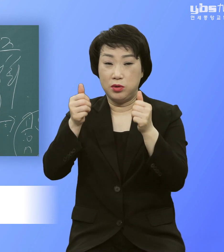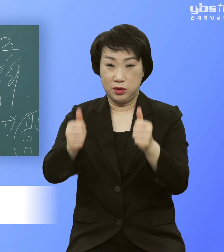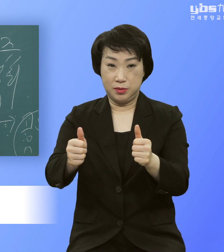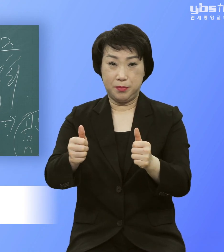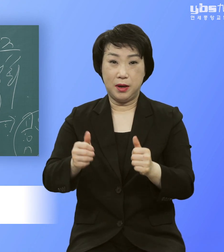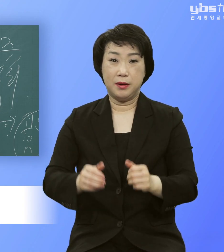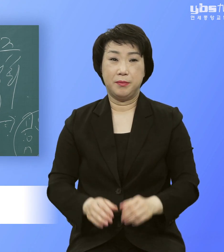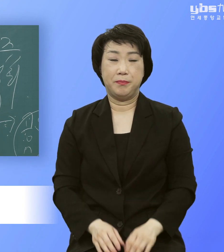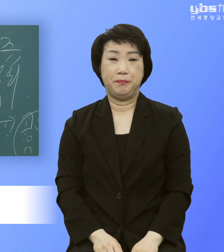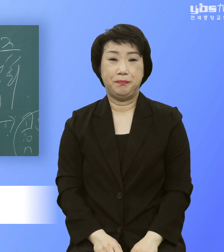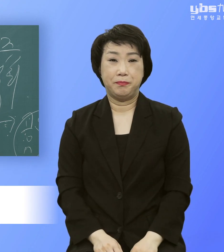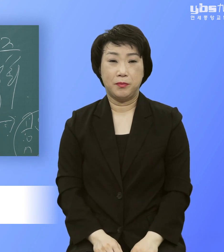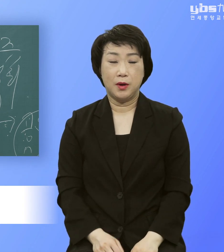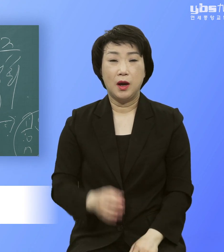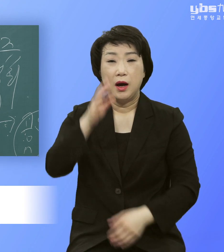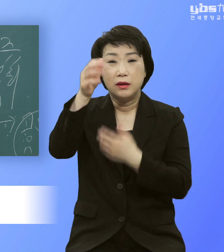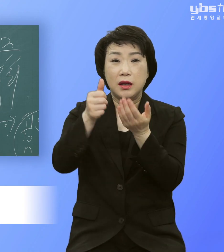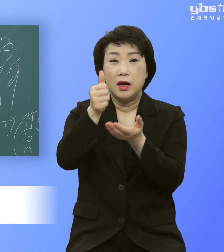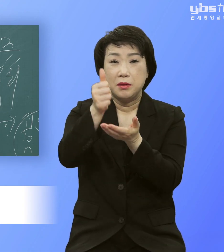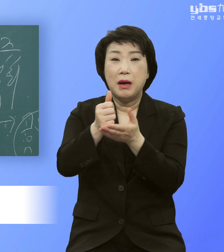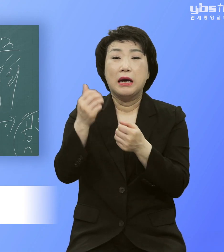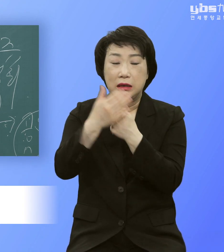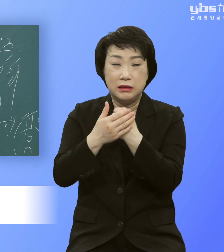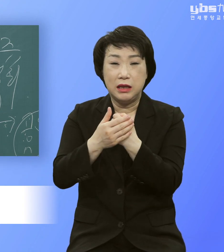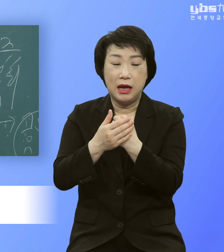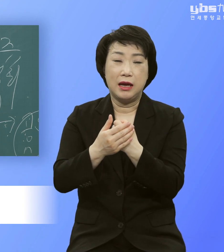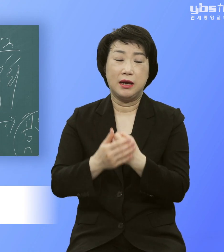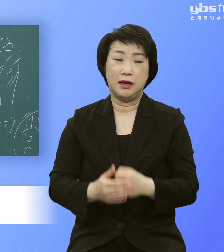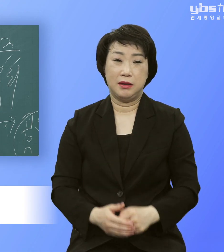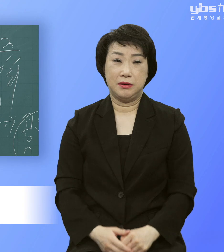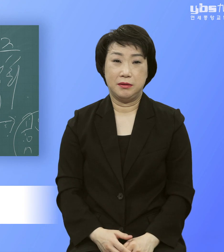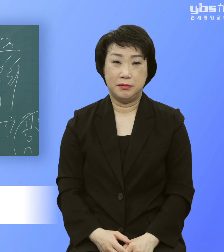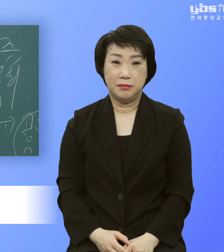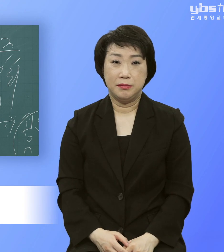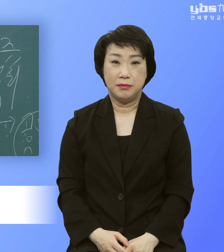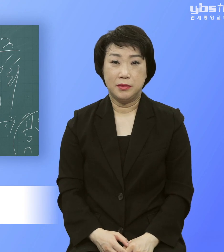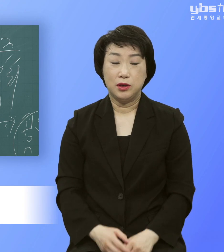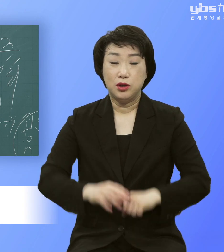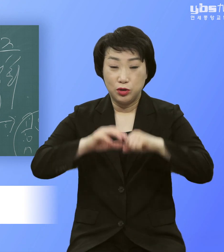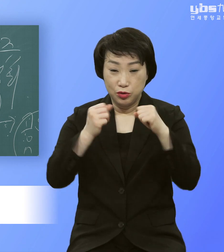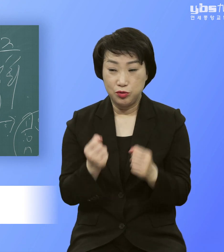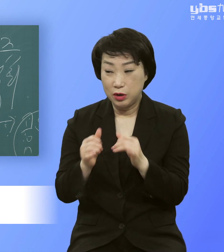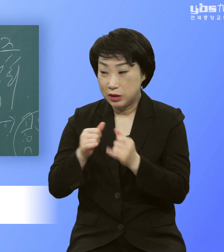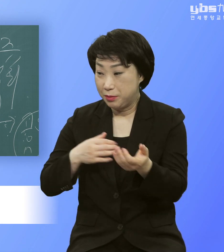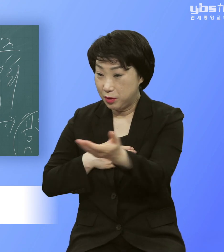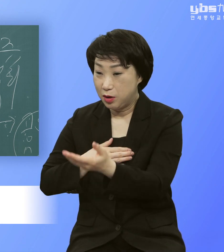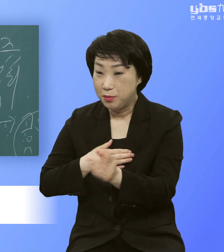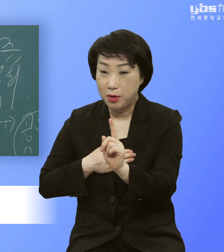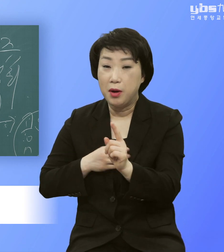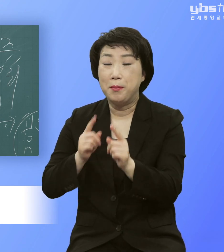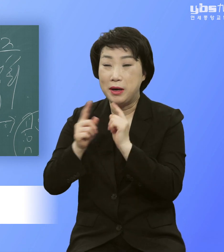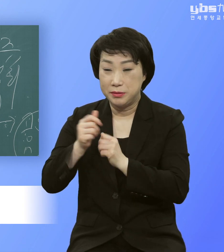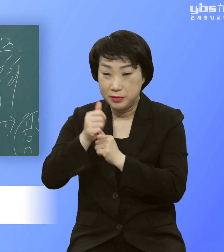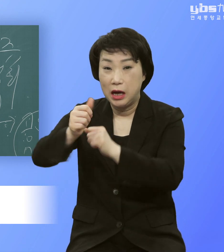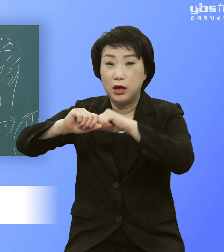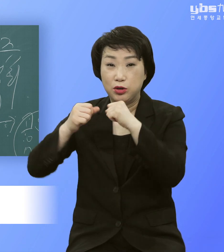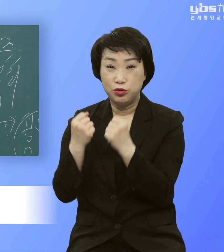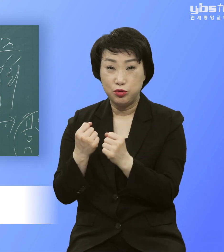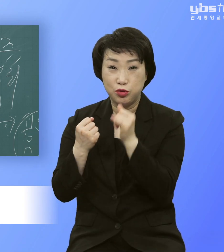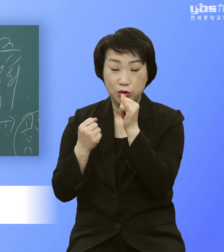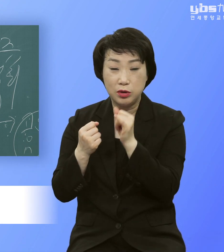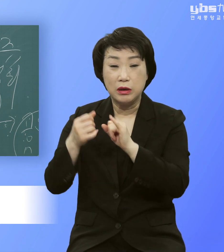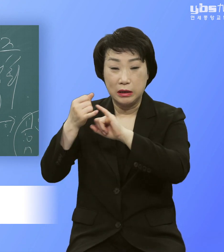심판이시고 하나님의 은혜라 이 말이요. 순종하는 자는 말씀을 따라